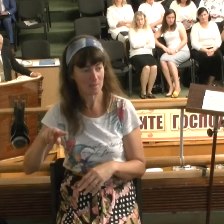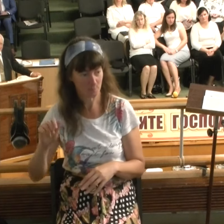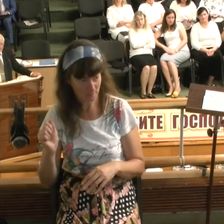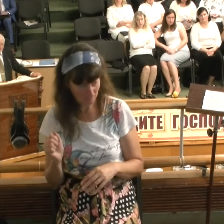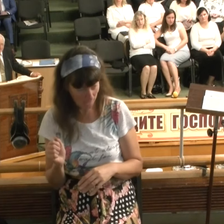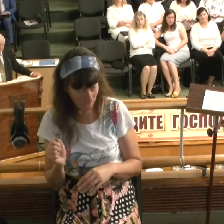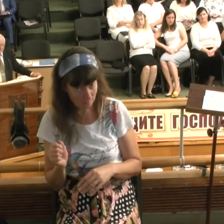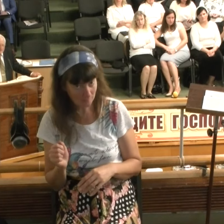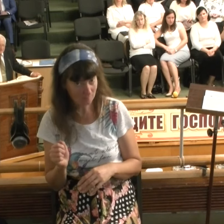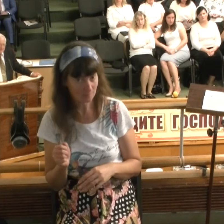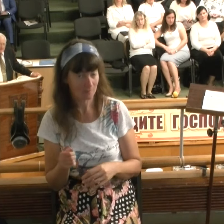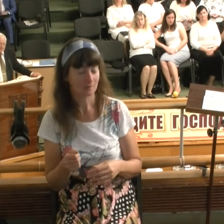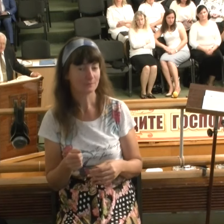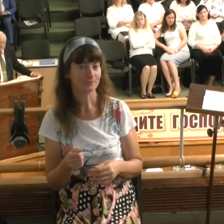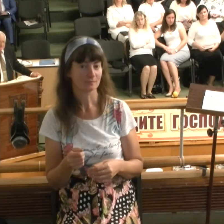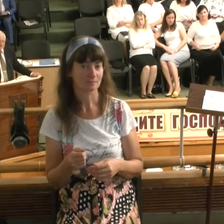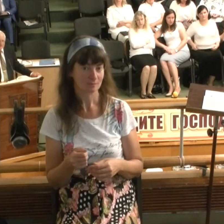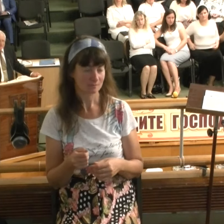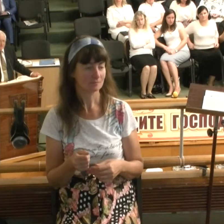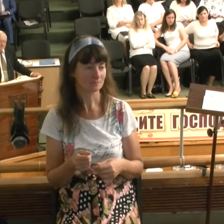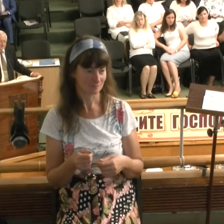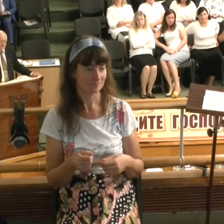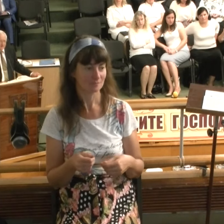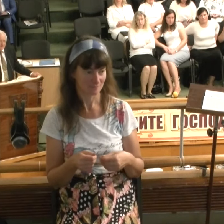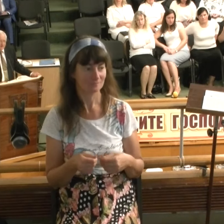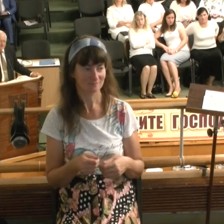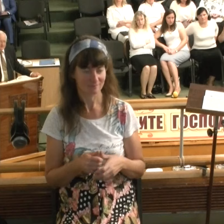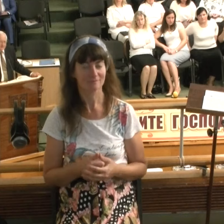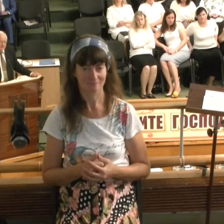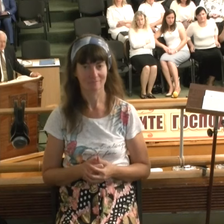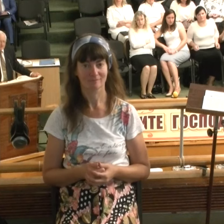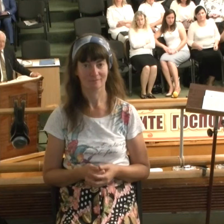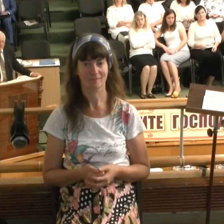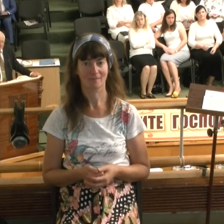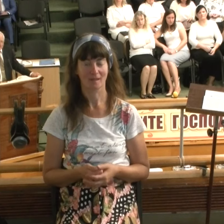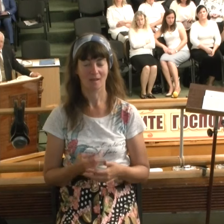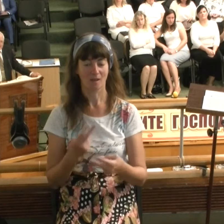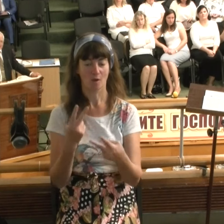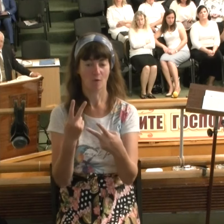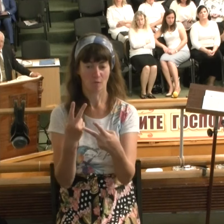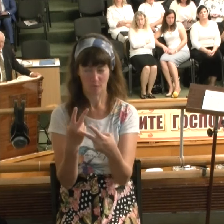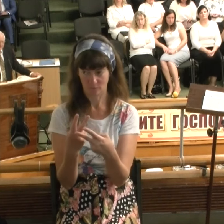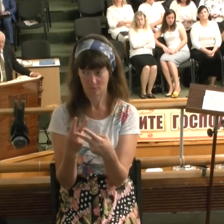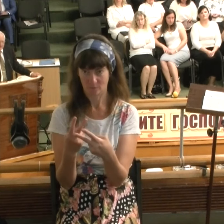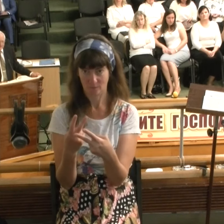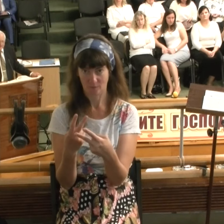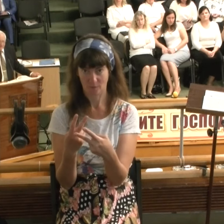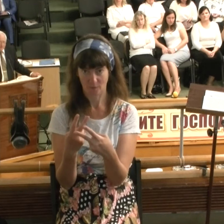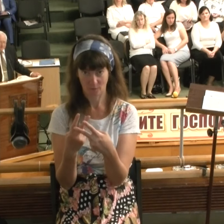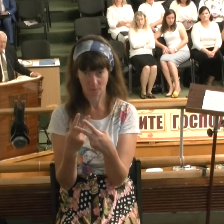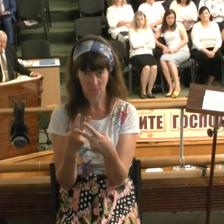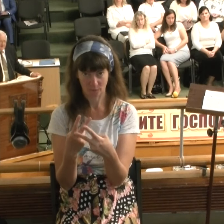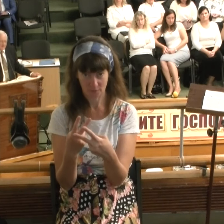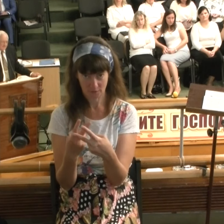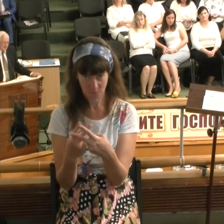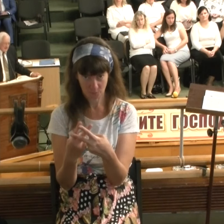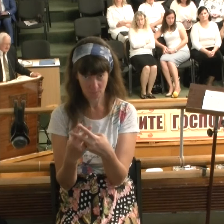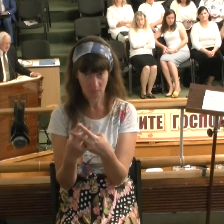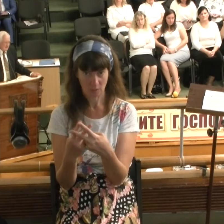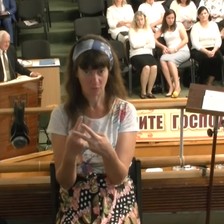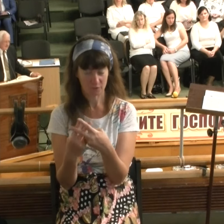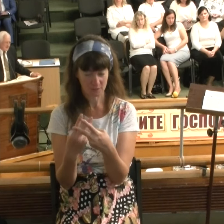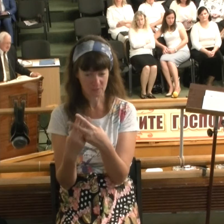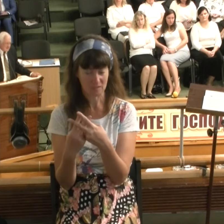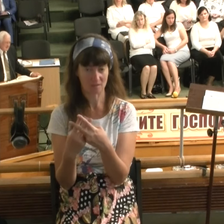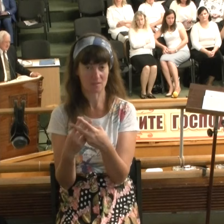И отпустил им просаженного за возмущение и убийство в темницу, которого они просили, а Иисуса